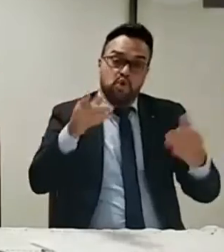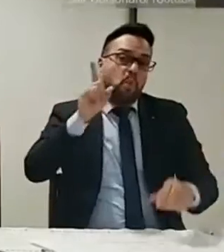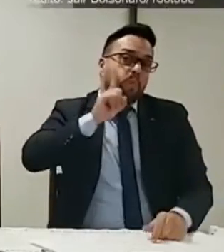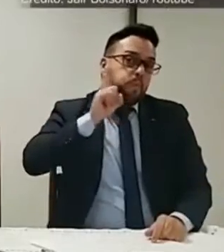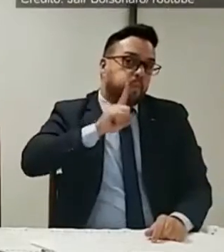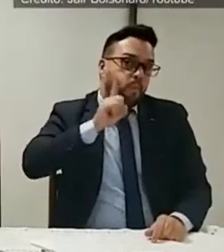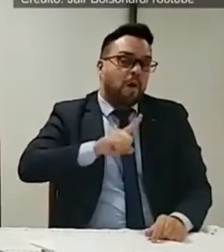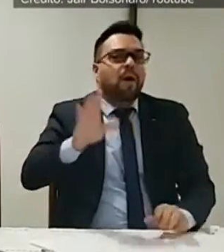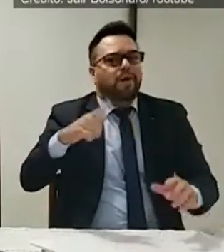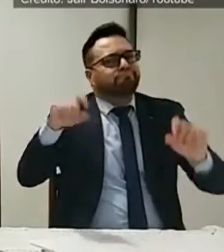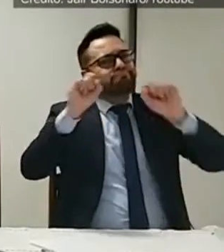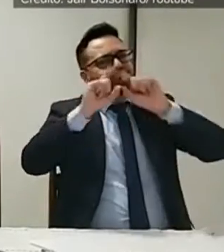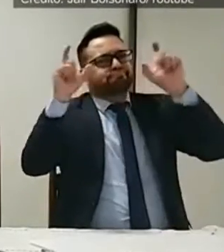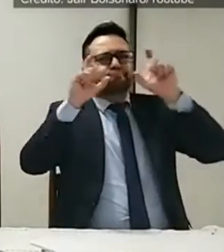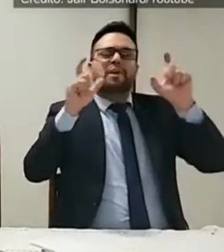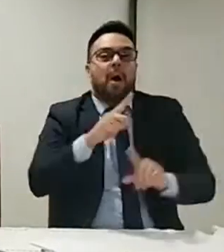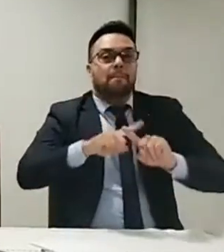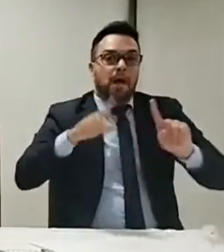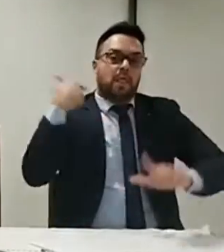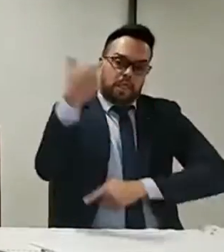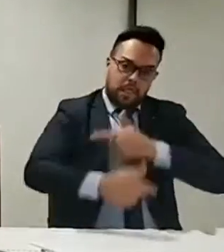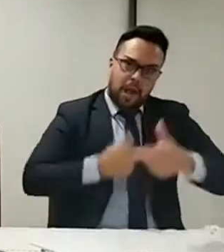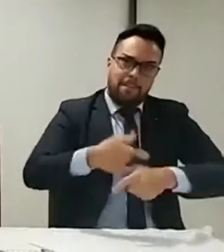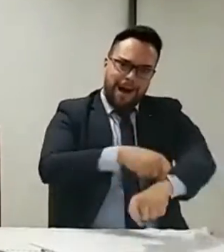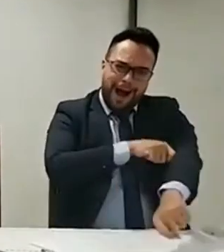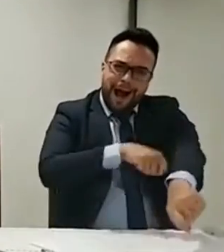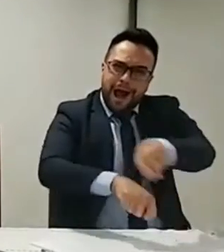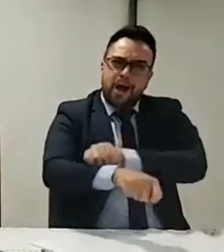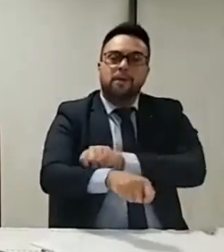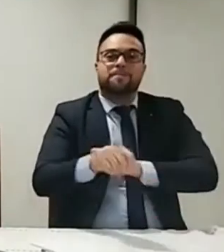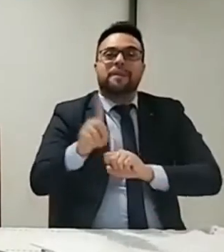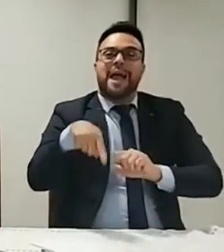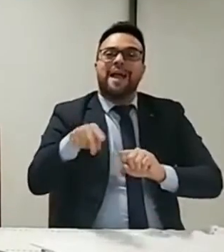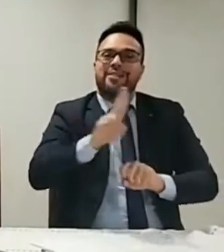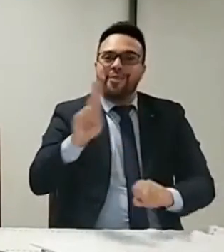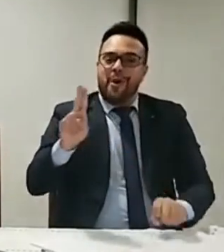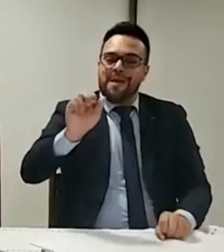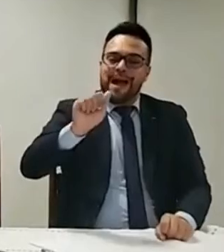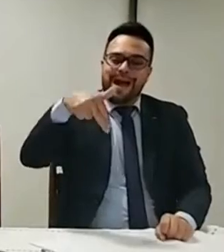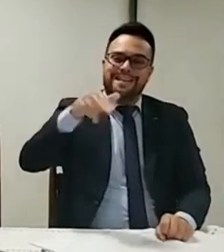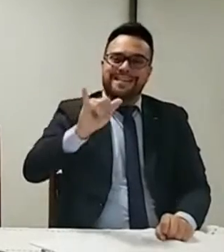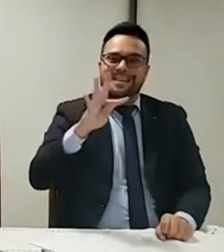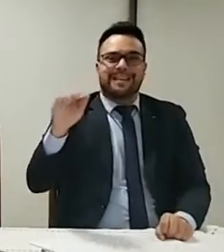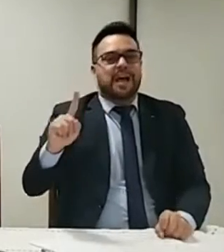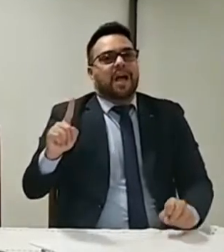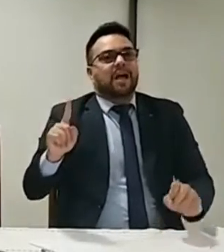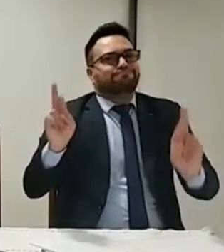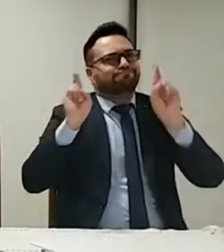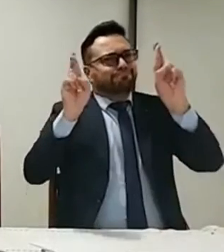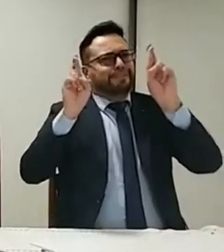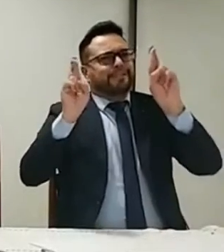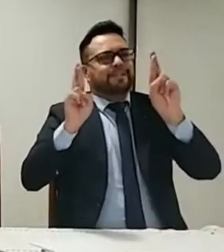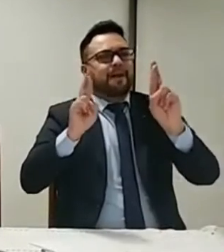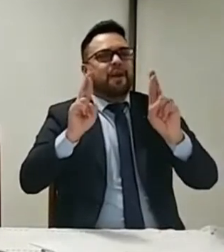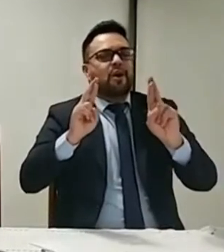Unidos É e Argentina. impressionante como só se fala em vacina, né? Essa aqui é a Anitta, por acaso? É a Anitta. E agora. Espero que o Facebook não derrube aqui a